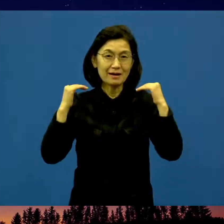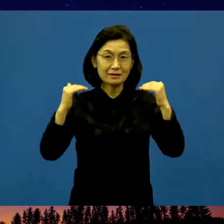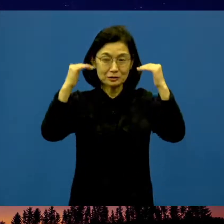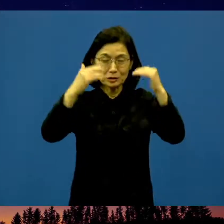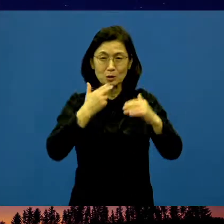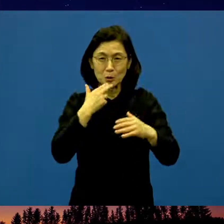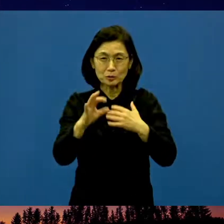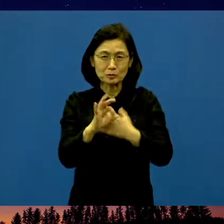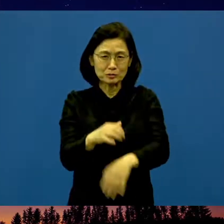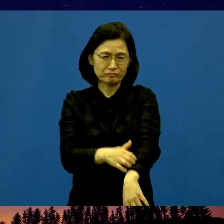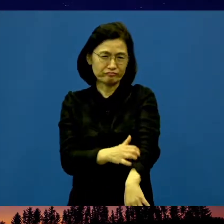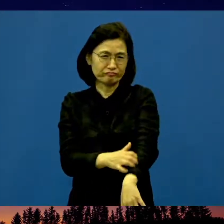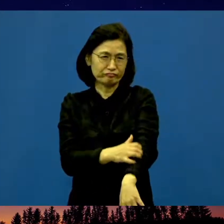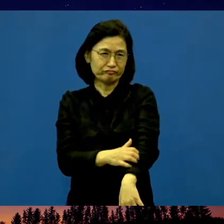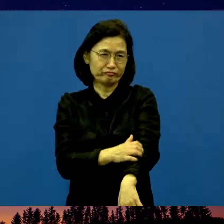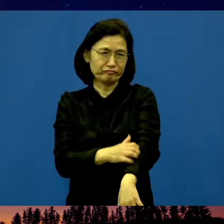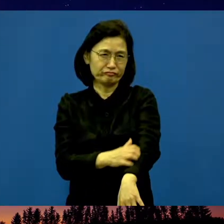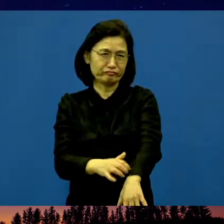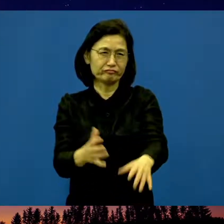것들이 많아져요.